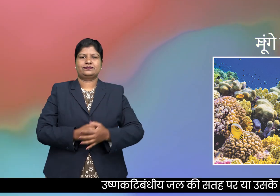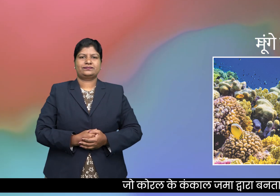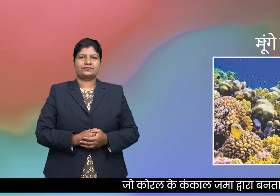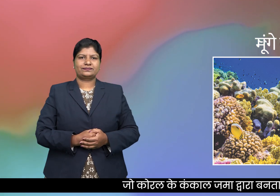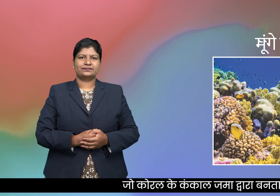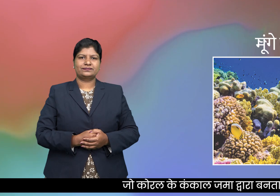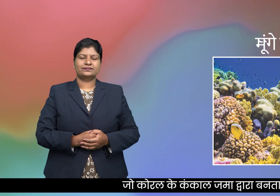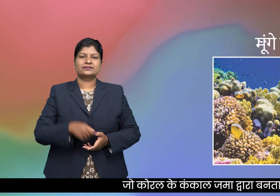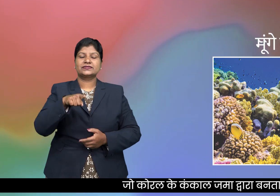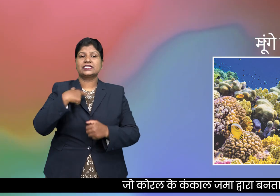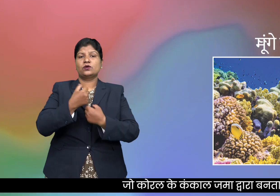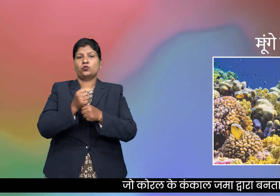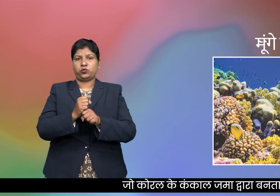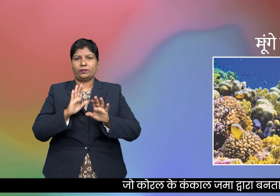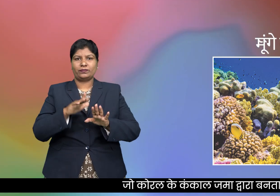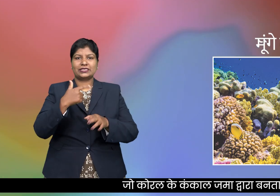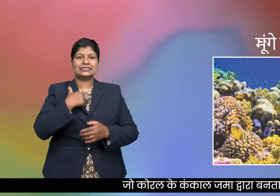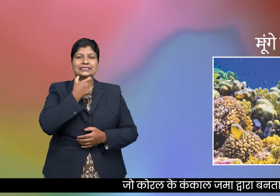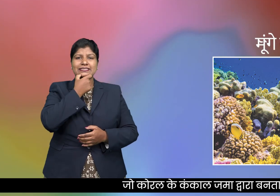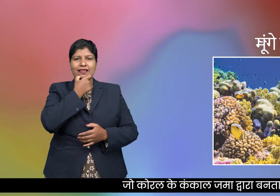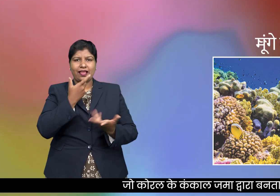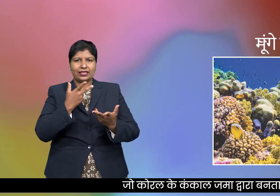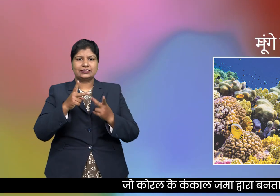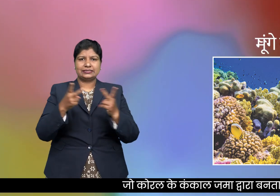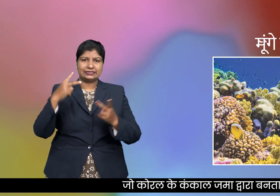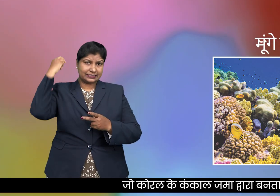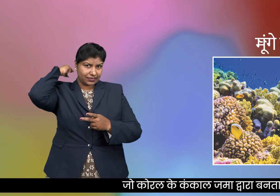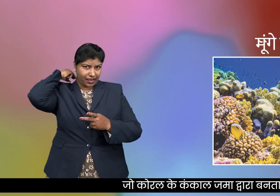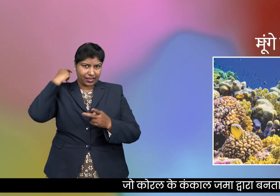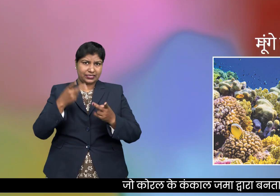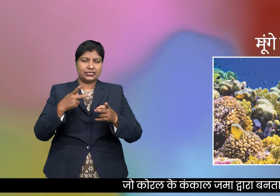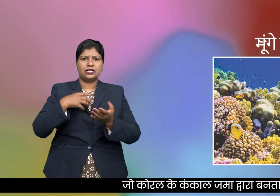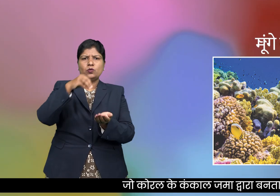जो कोरल के कंकाल जमा द्वारा बनता है।